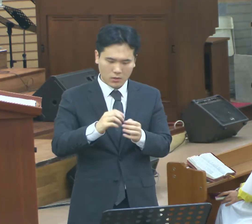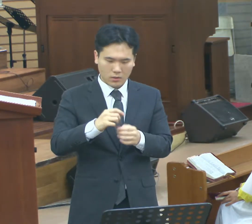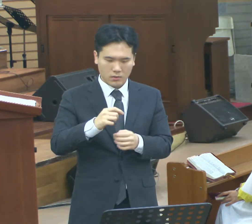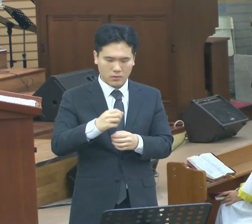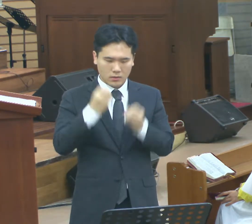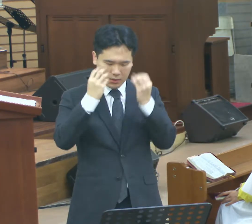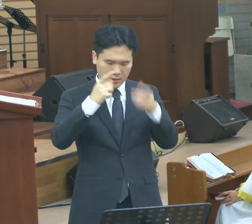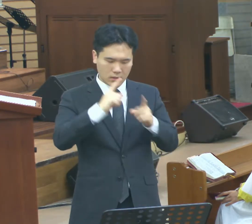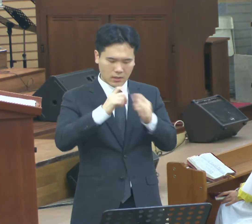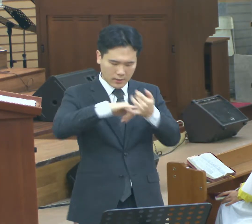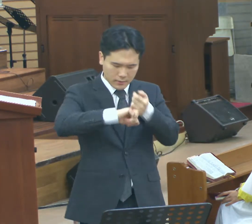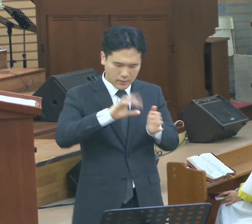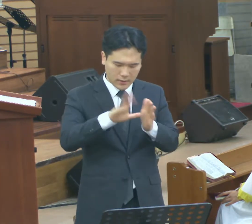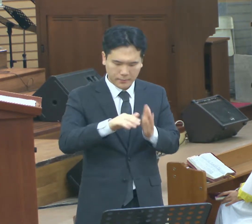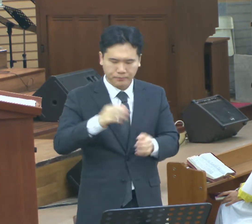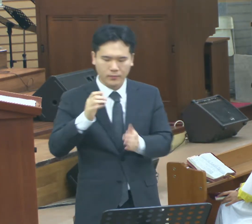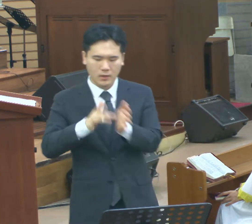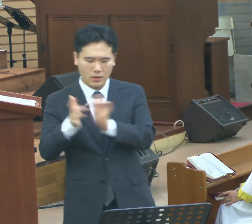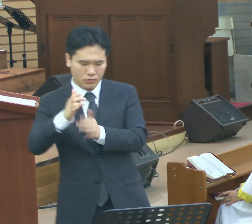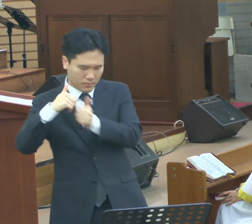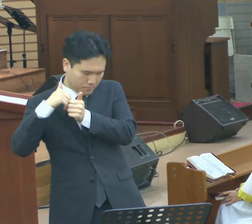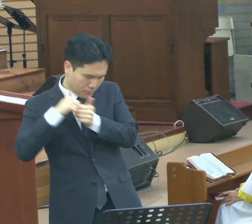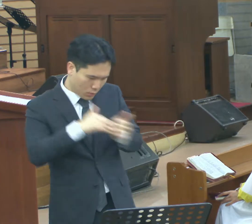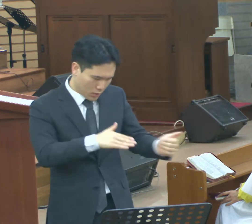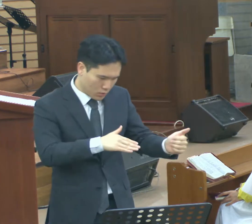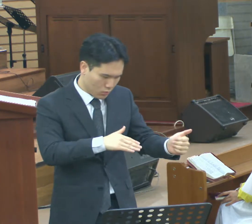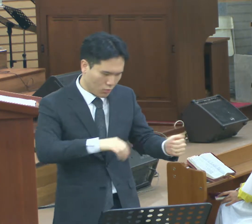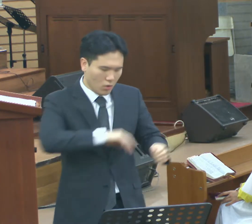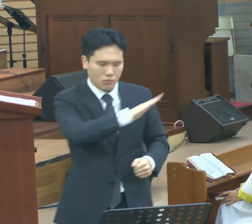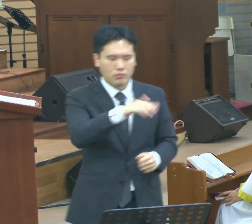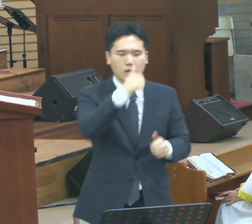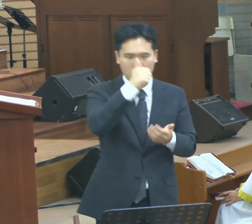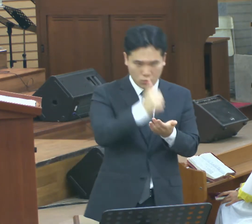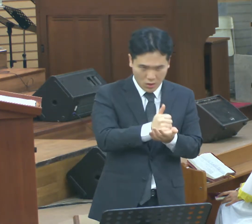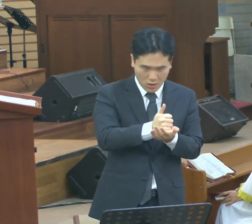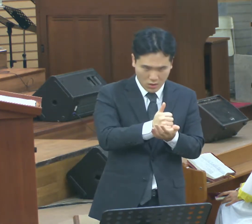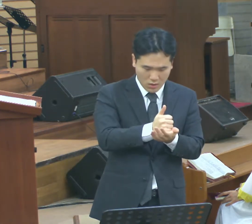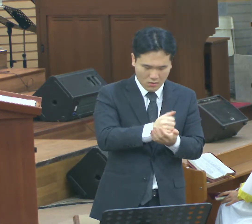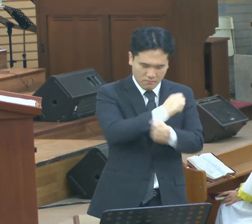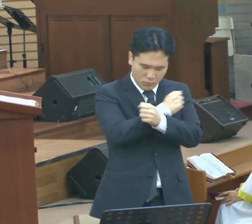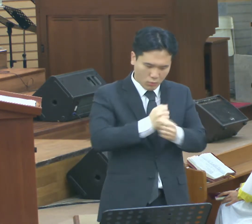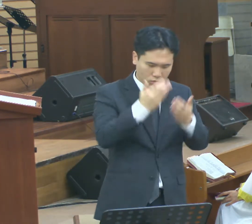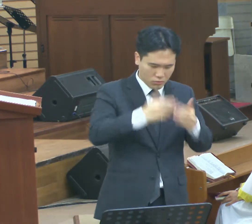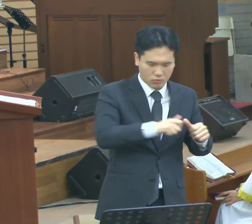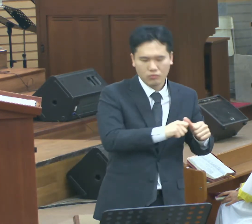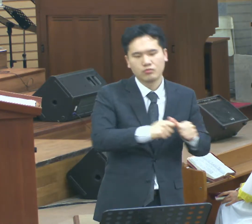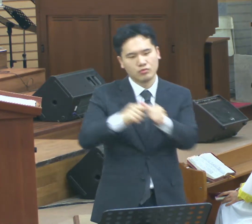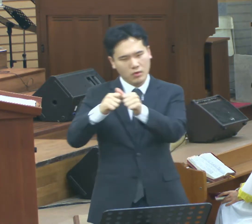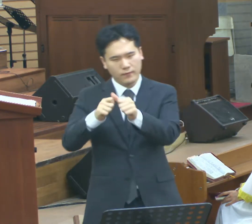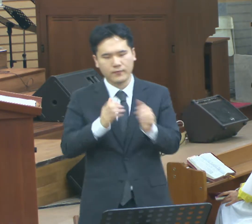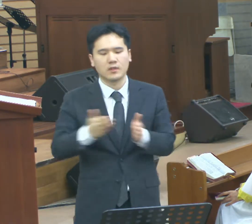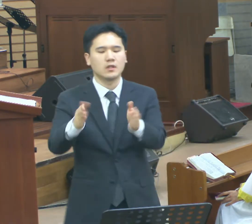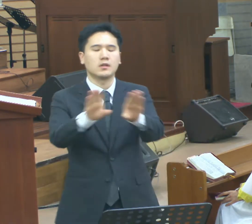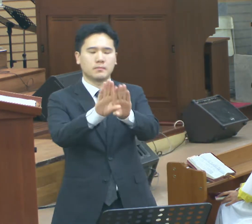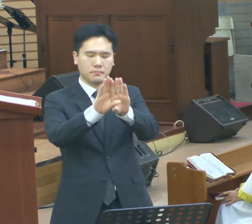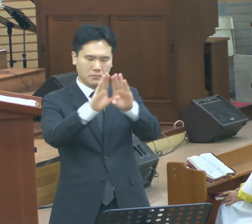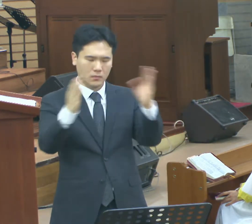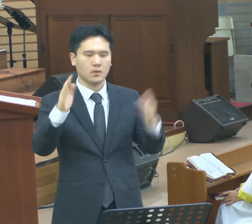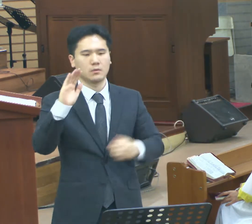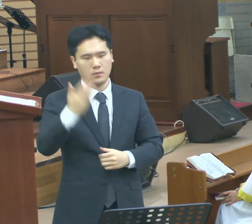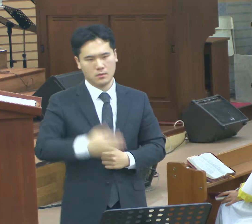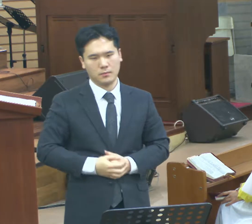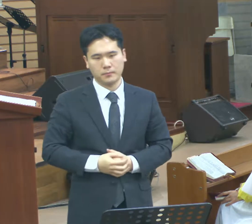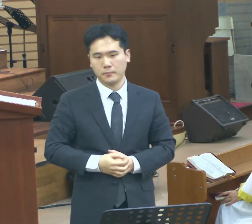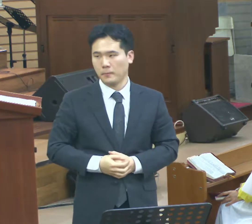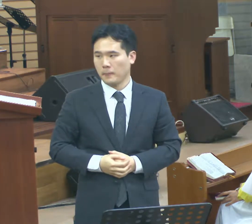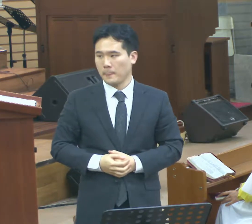우리의 죄를 용서하시는 길을 열어놓으셨어요. 그 여호와 하나님 한 분밖에 없어요. 어떻게 기독교 이렇게 편협하냐,